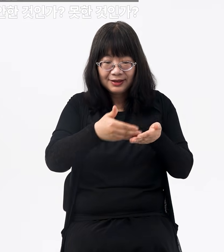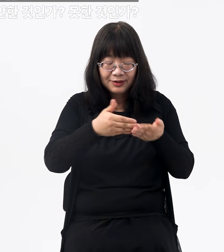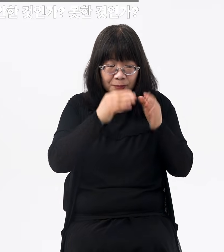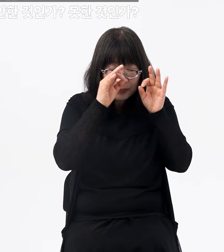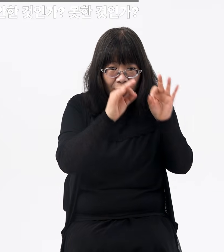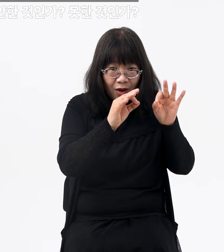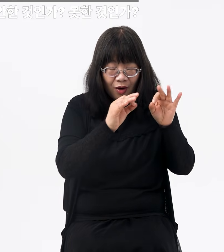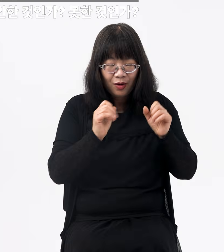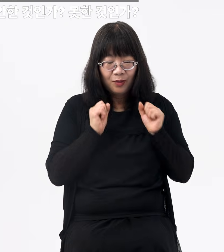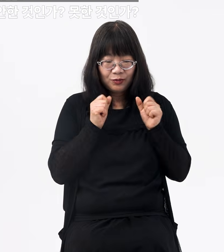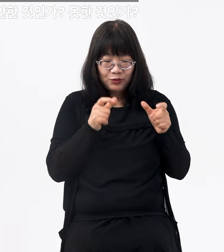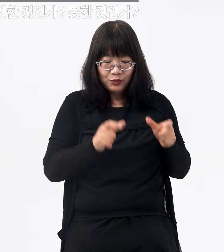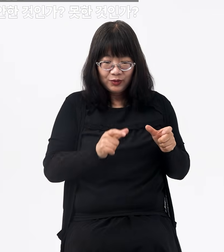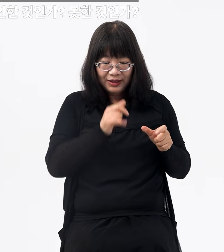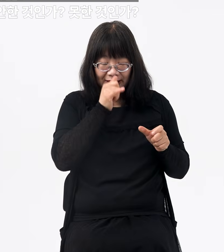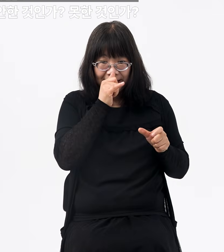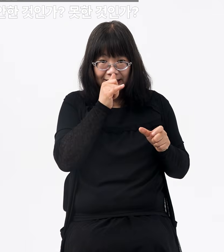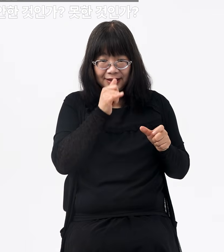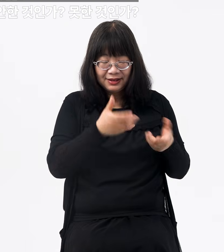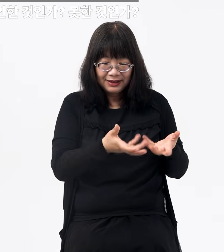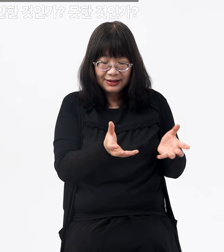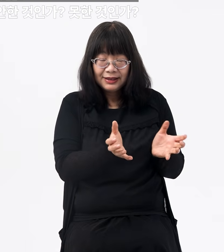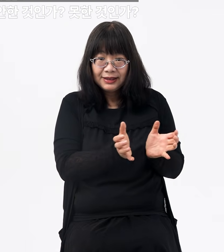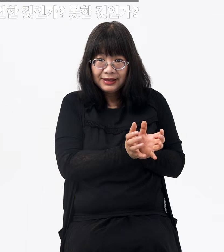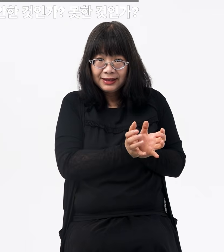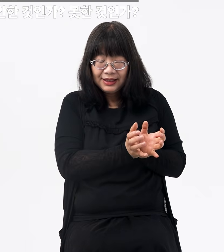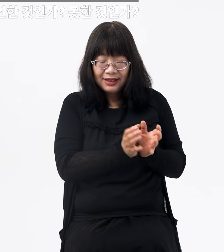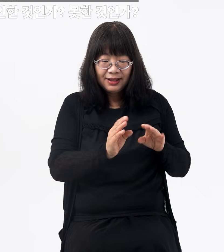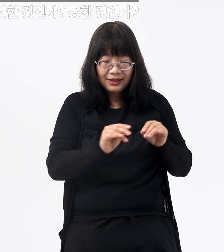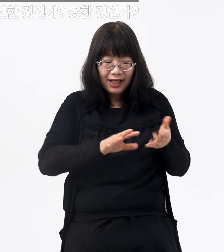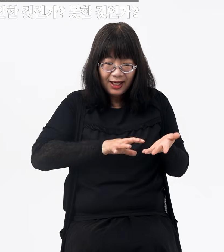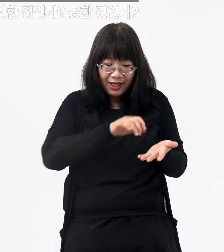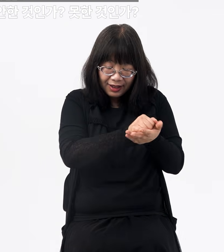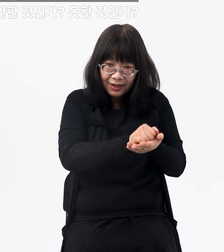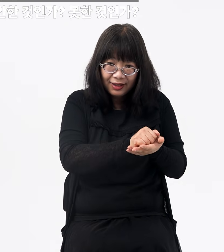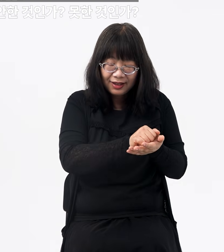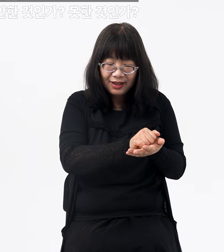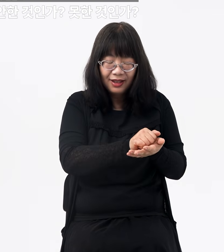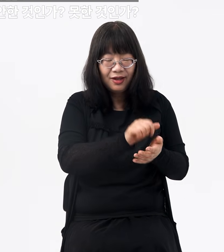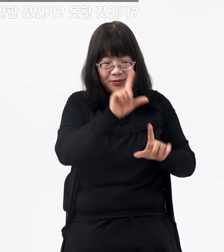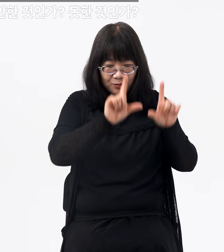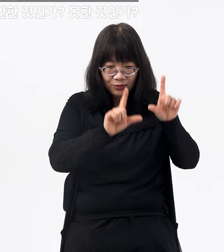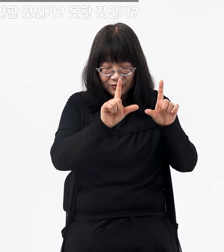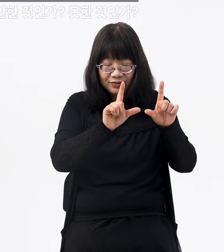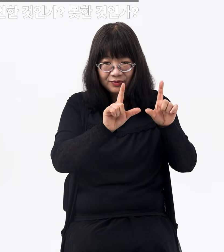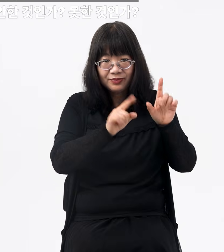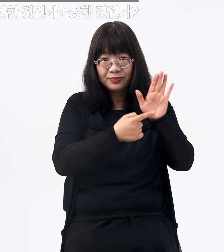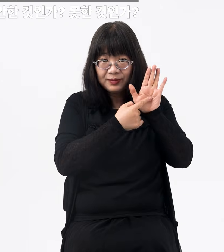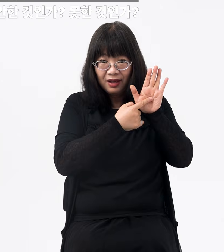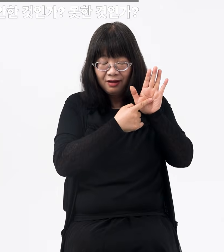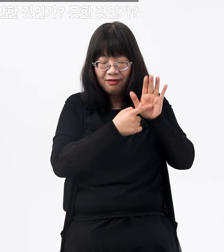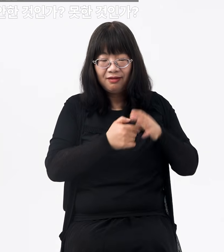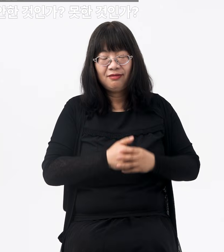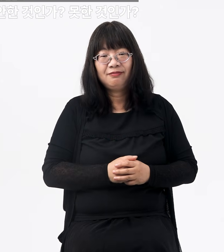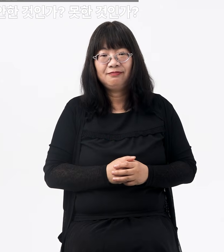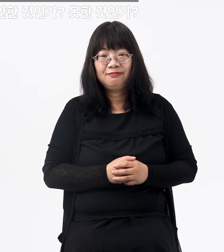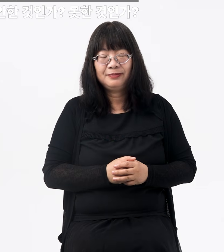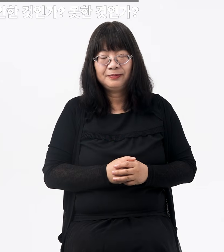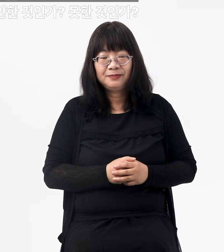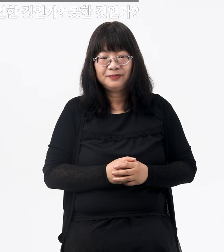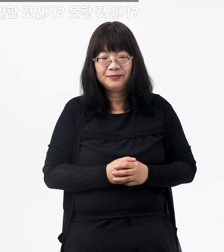북쪽에 자리 잡은 지파들이 땅을 점령해 가는 장면인데, 그 부분을